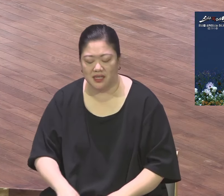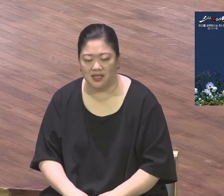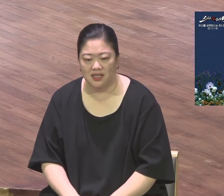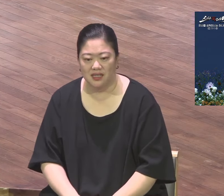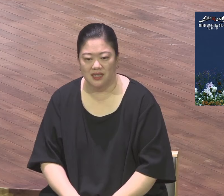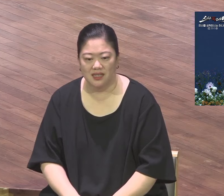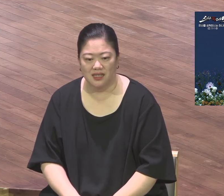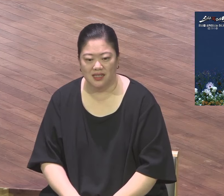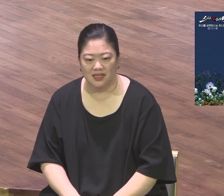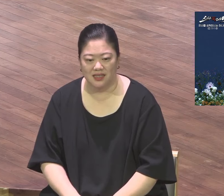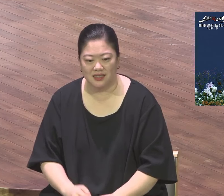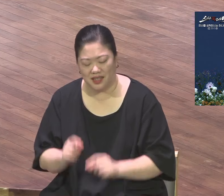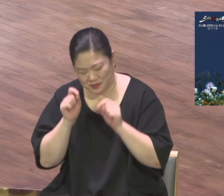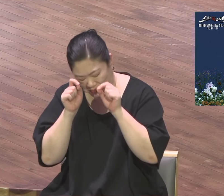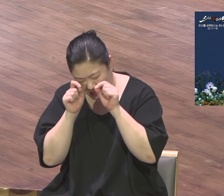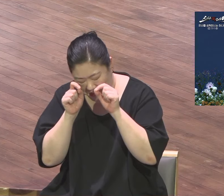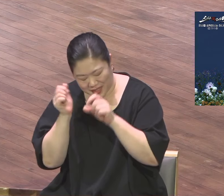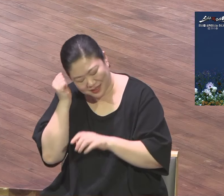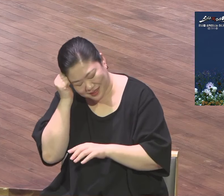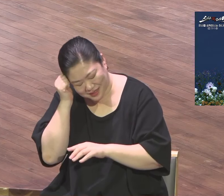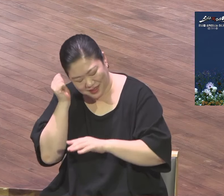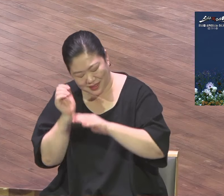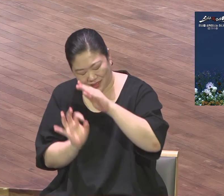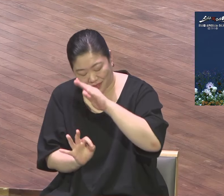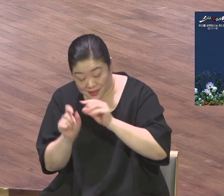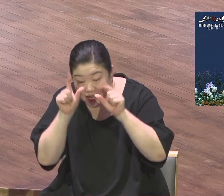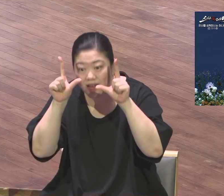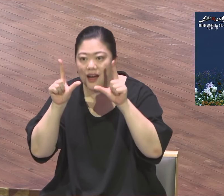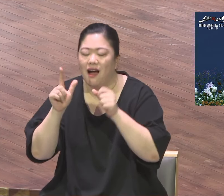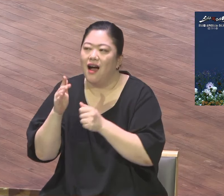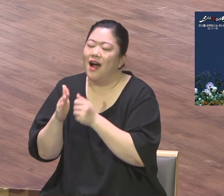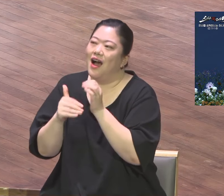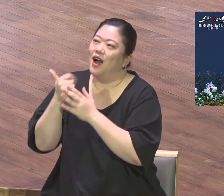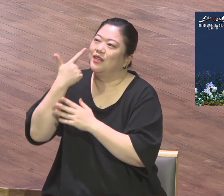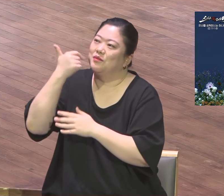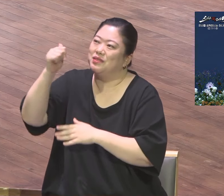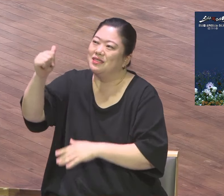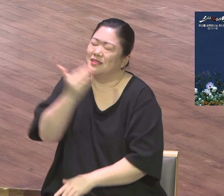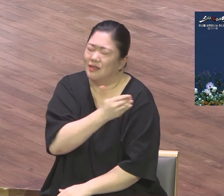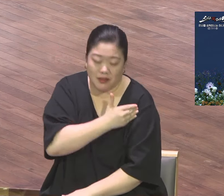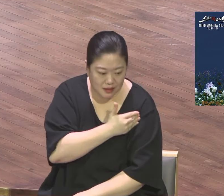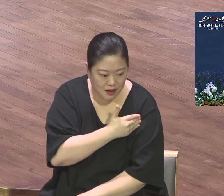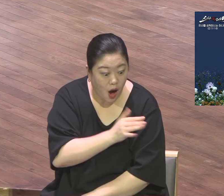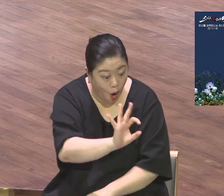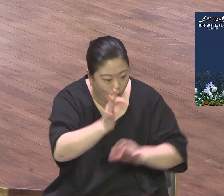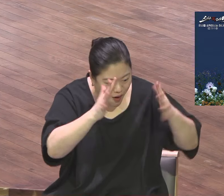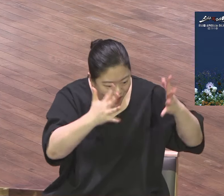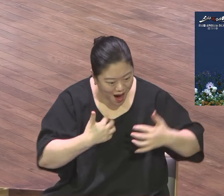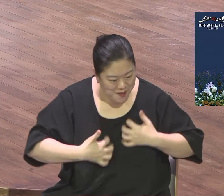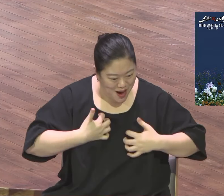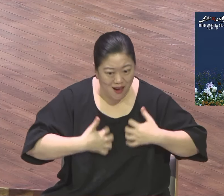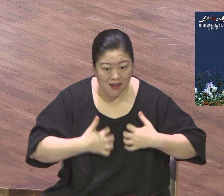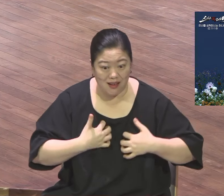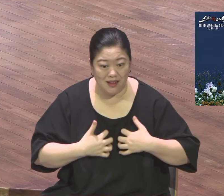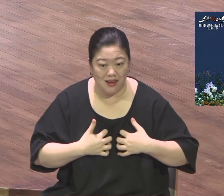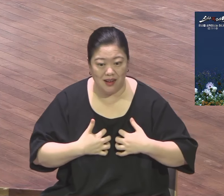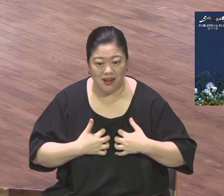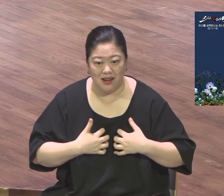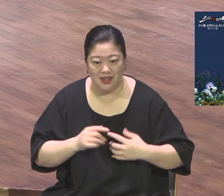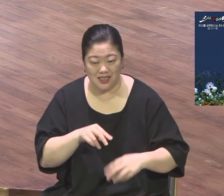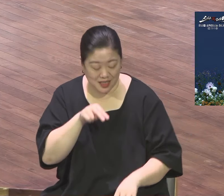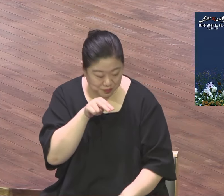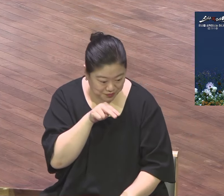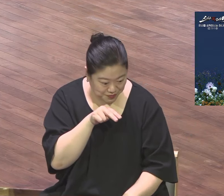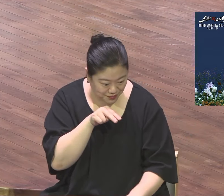매일매일 살면서 하나님이 살아계시면 체험하잖아요. 아, 성령 하나님이 나를 간섭하시고 보호하시고 지키시고 함께